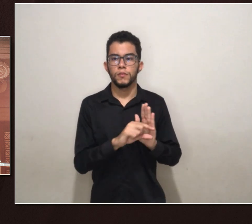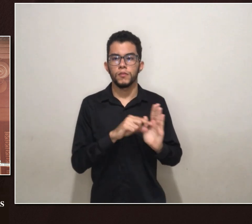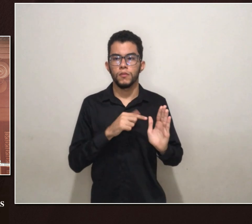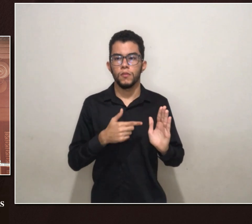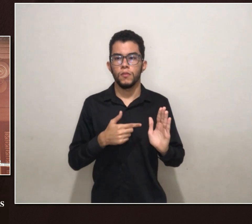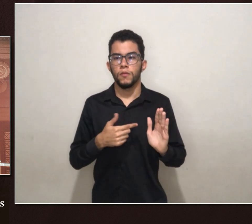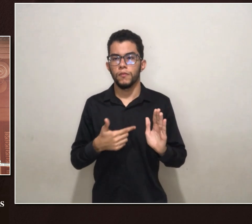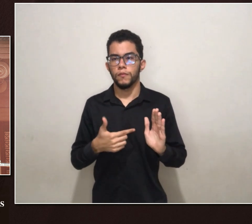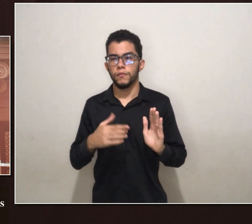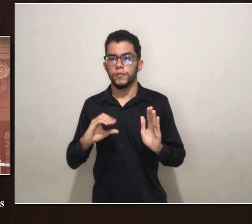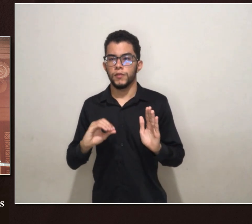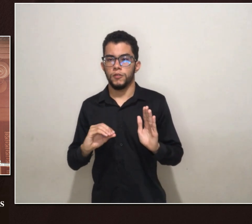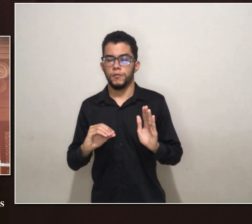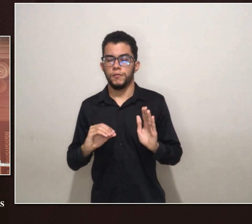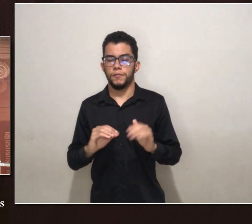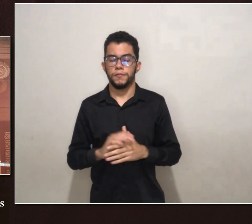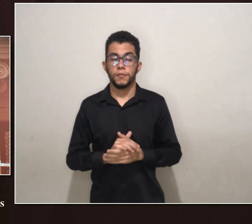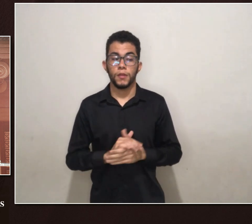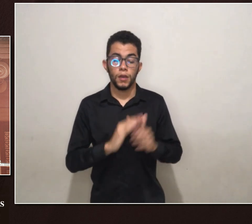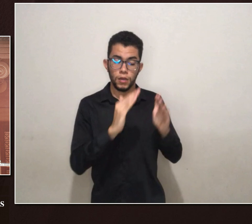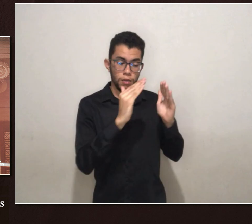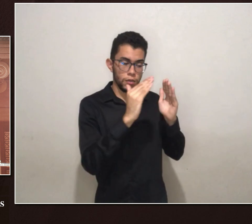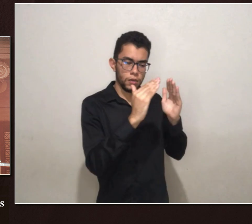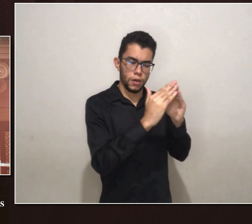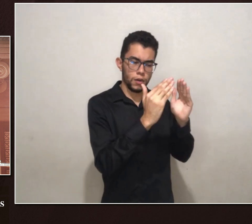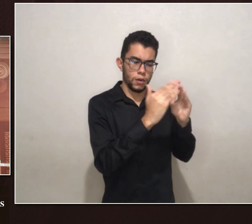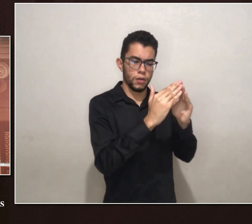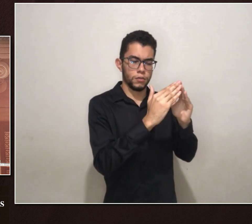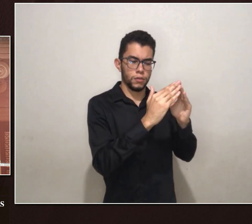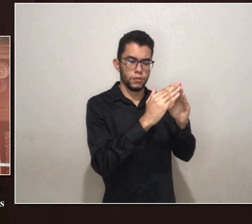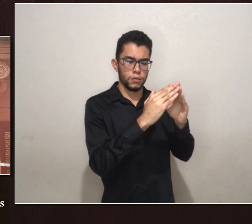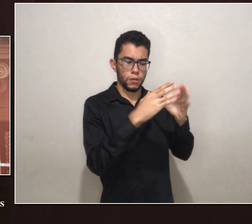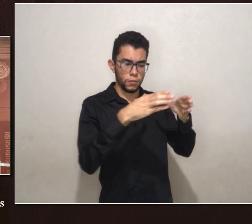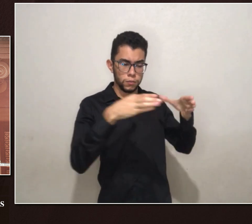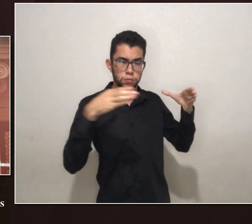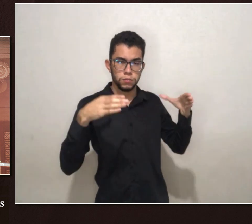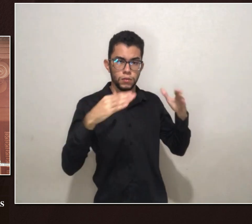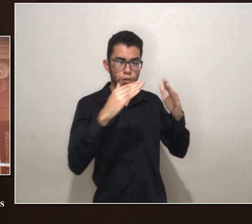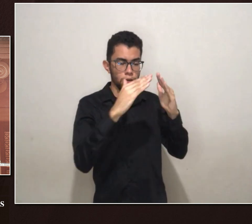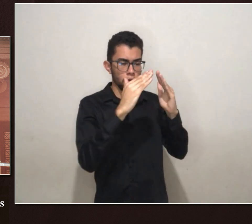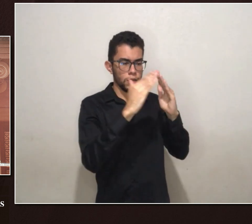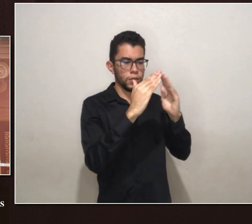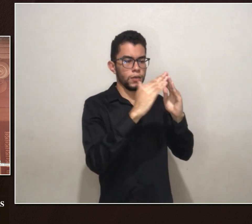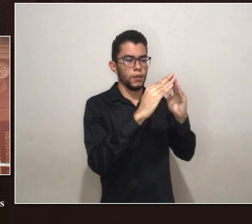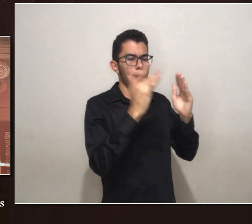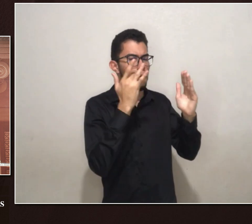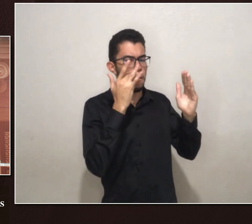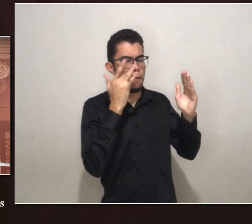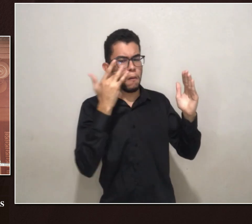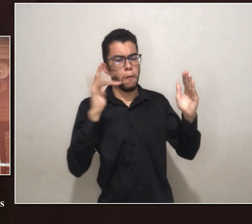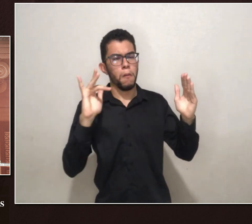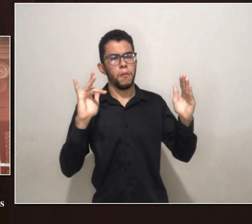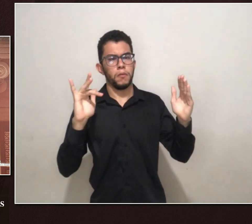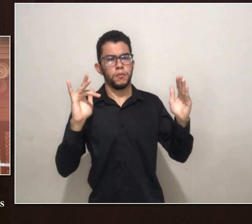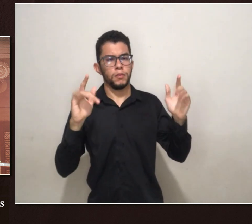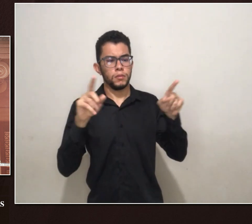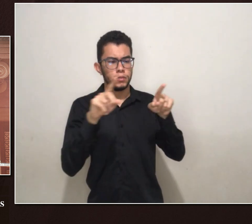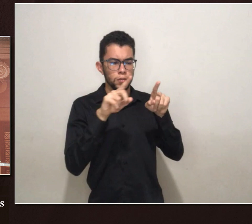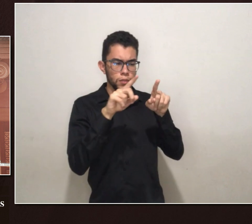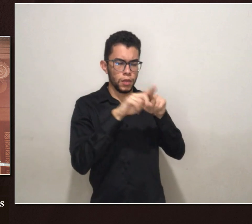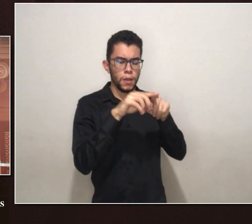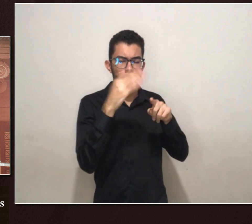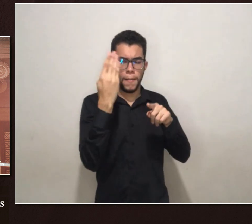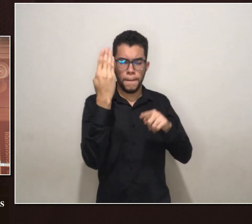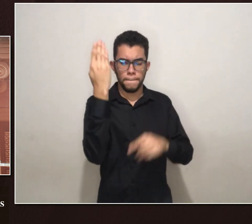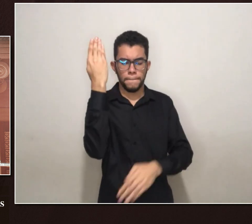Ora, numa grande casa, não há somente utensílios de ouro e de prata, há também de madeira e